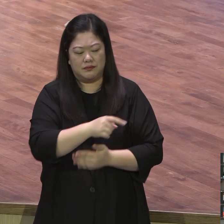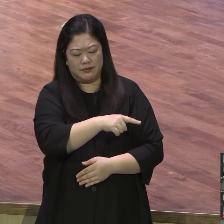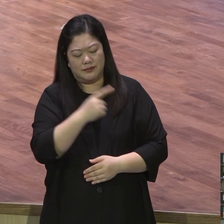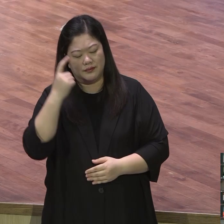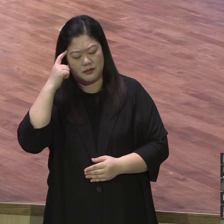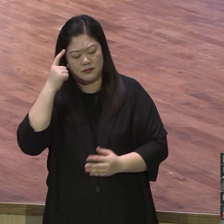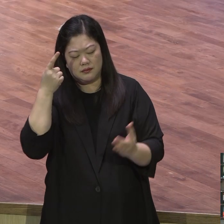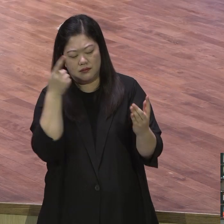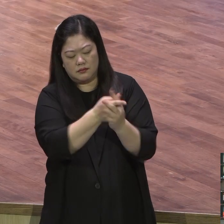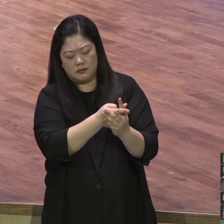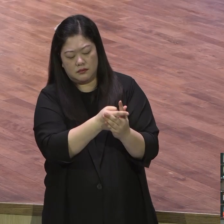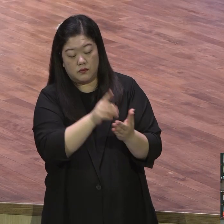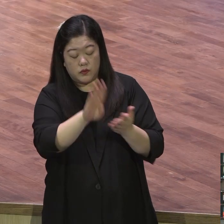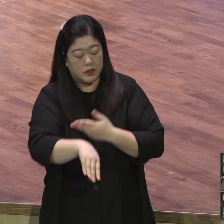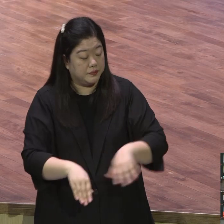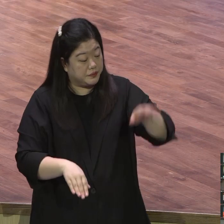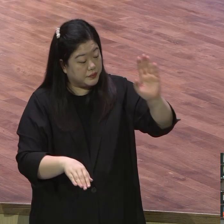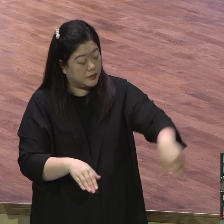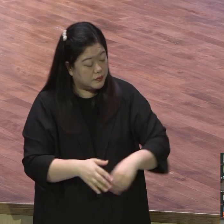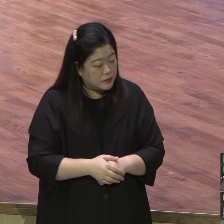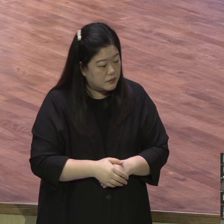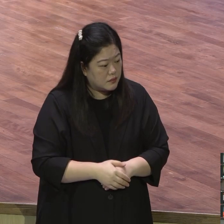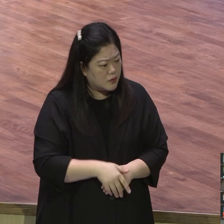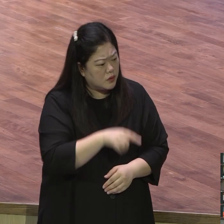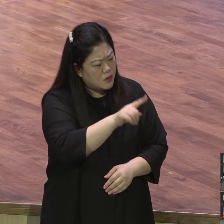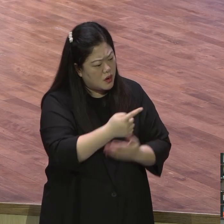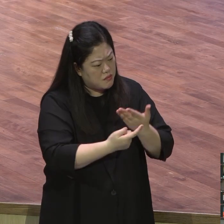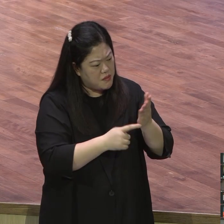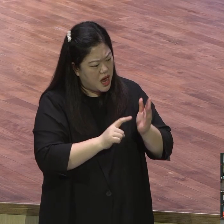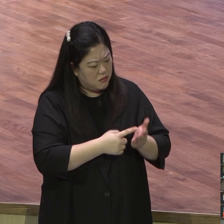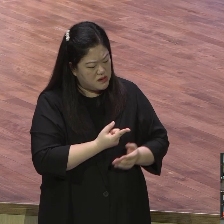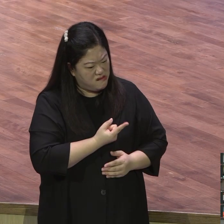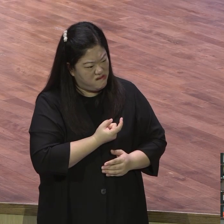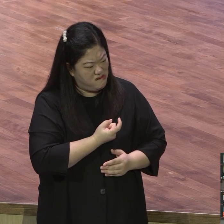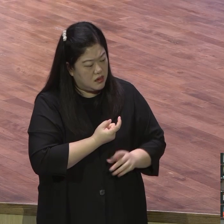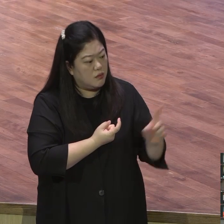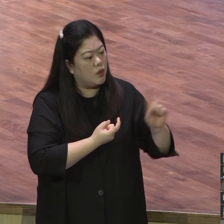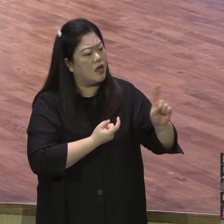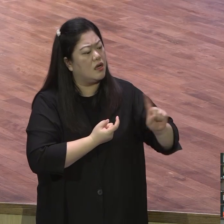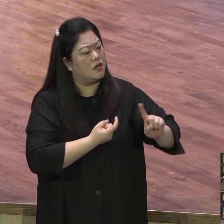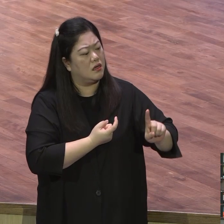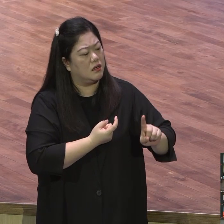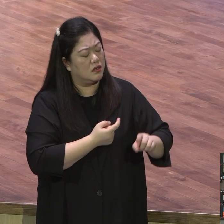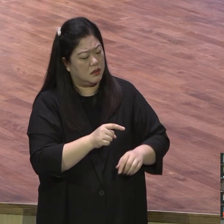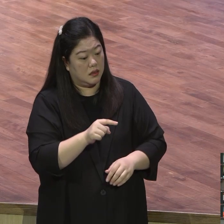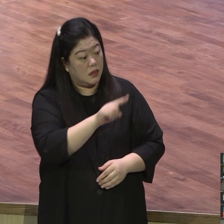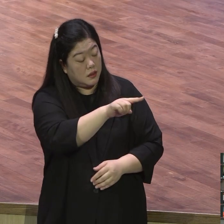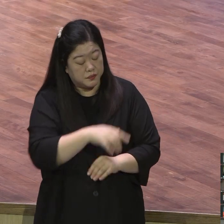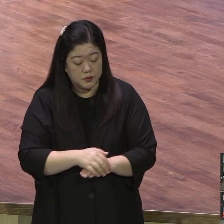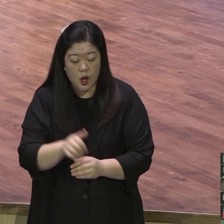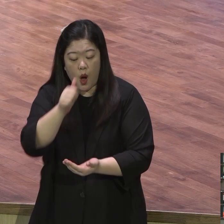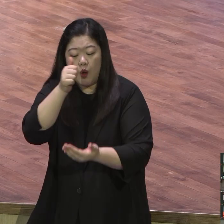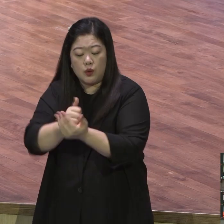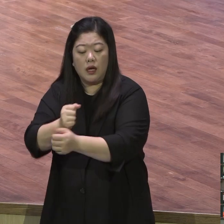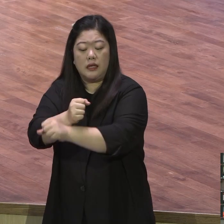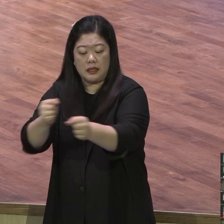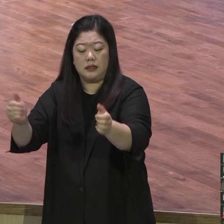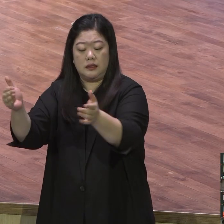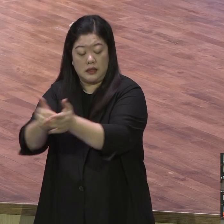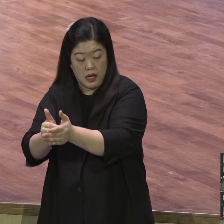아시고 이러시되 너희가 어찌하여 마음의 악한 생각을 하느냐 너 죄의 삶을 받아내라 하는 말과